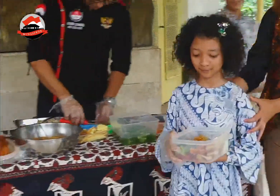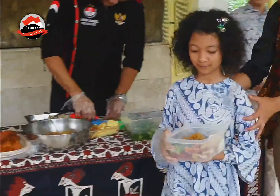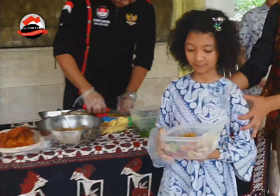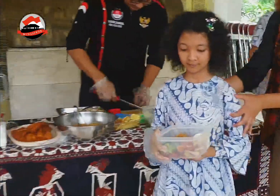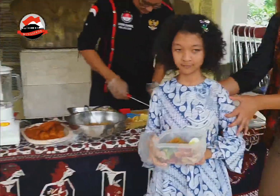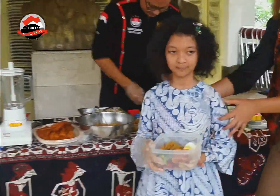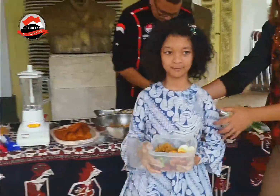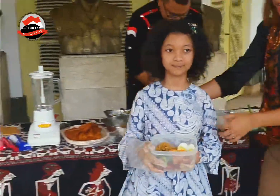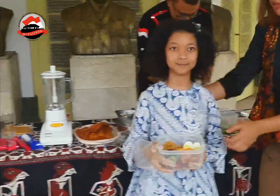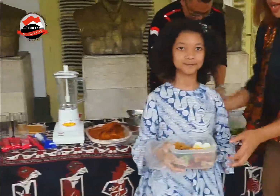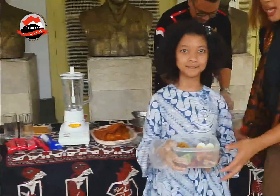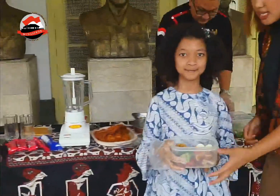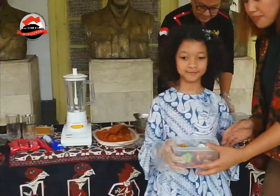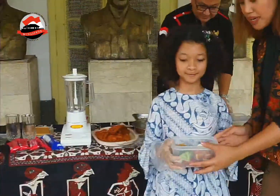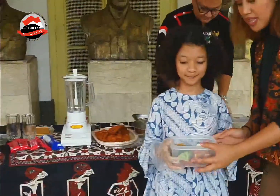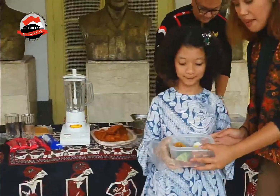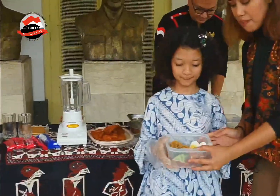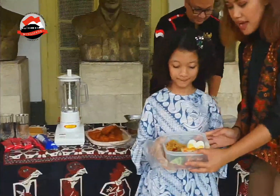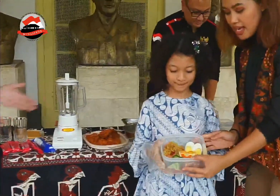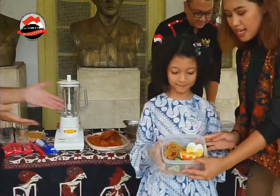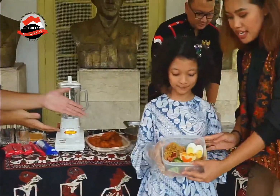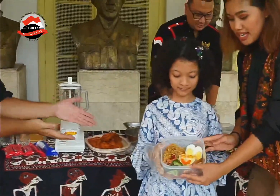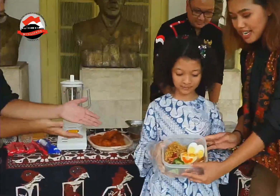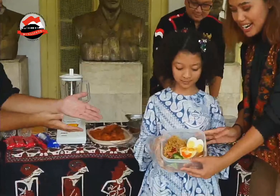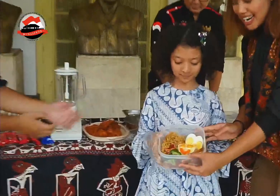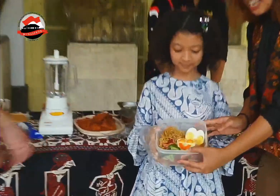ke adik-adik yang ada di rumah, seperti apa.